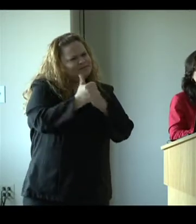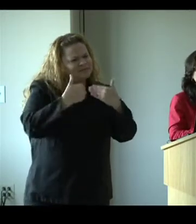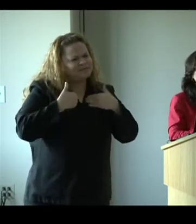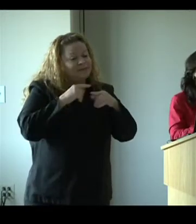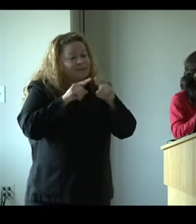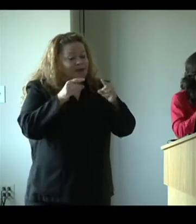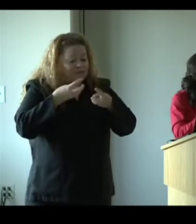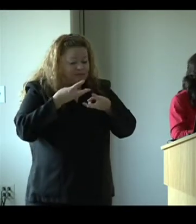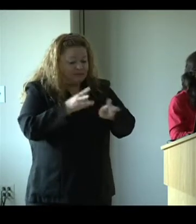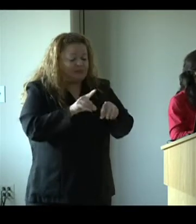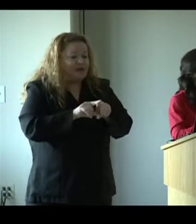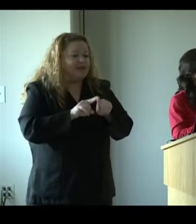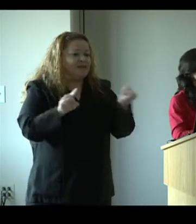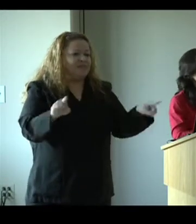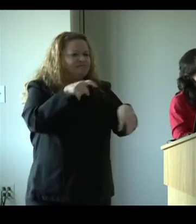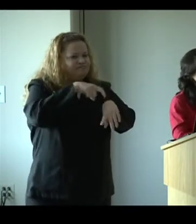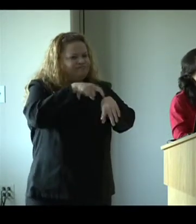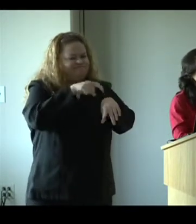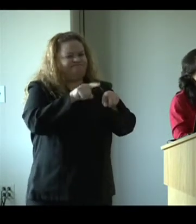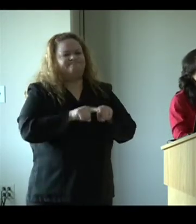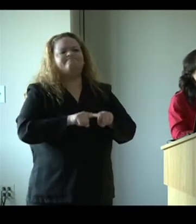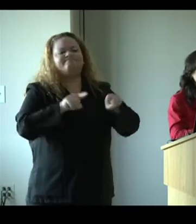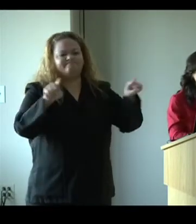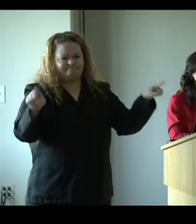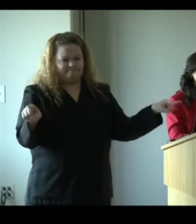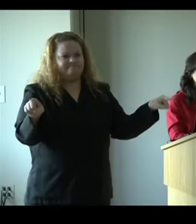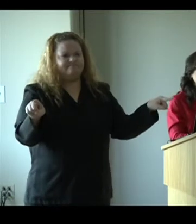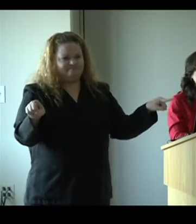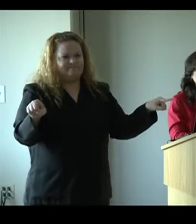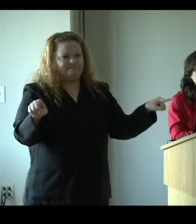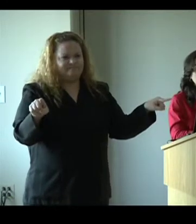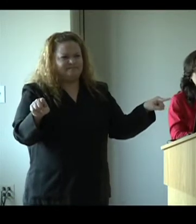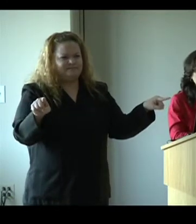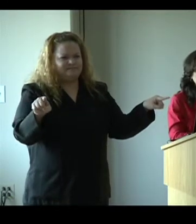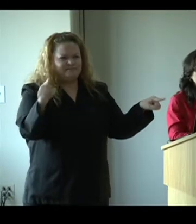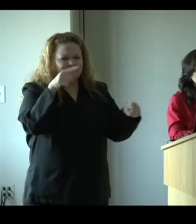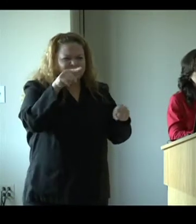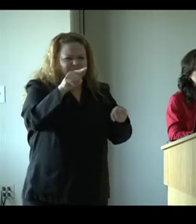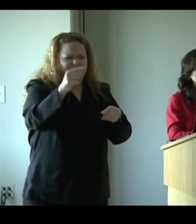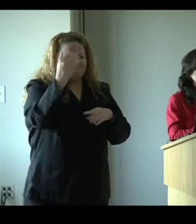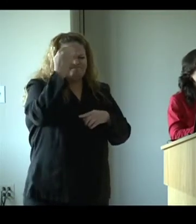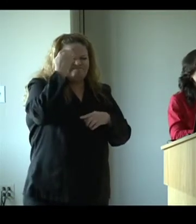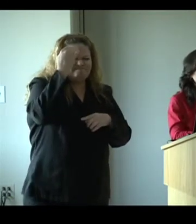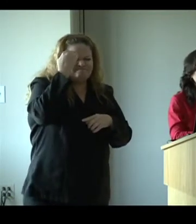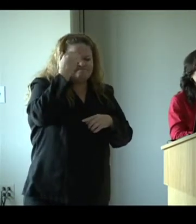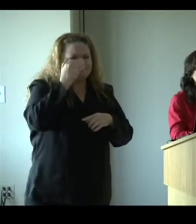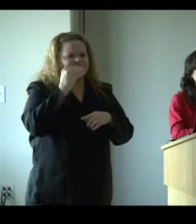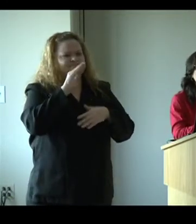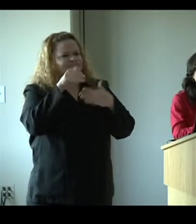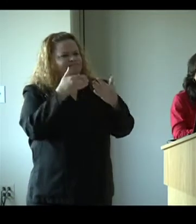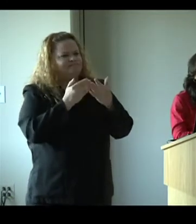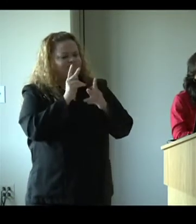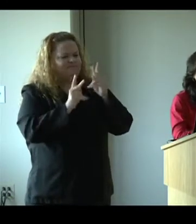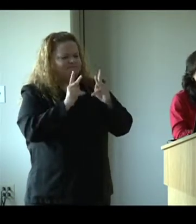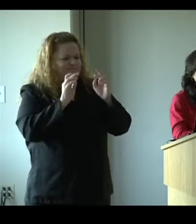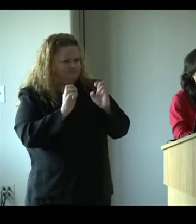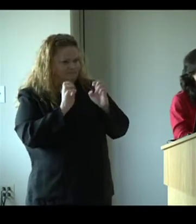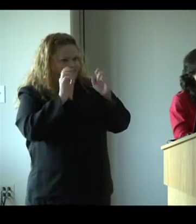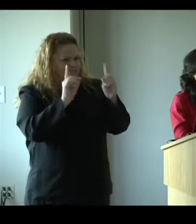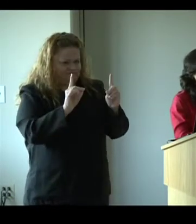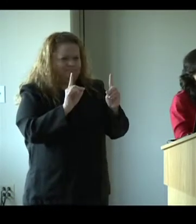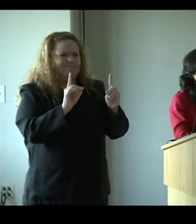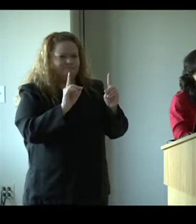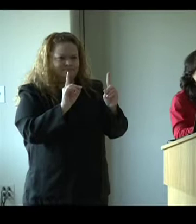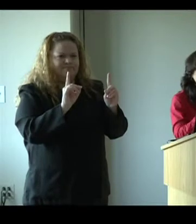diferente y en tiempos diferentes Y eso debe de quedarnos bien claro a todos los que somos educadores y